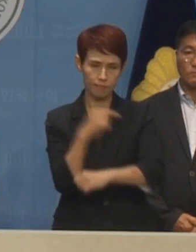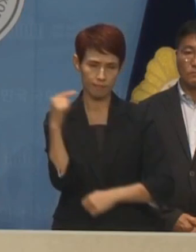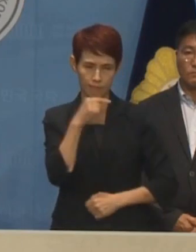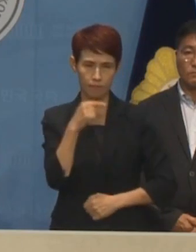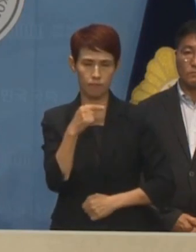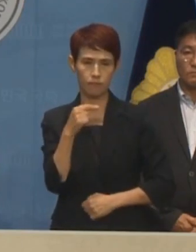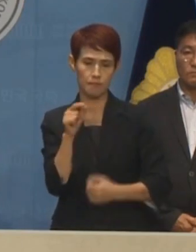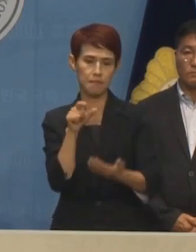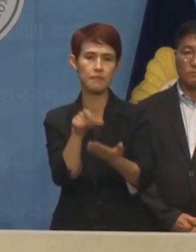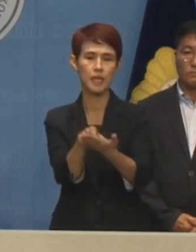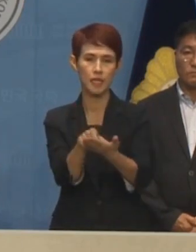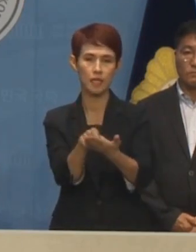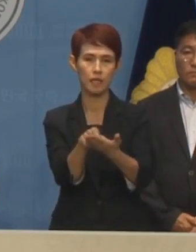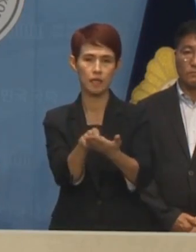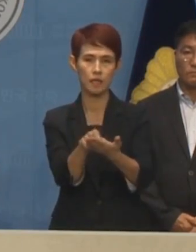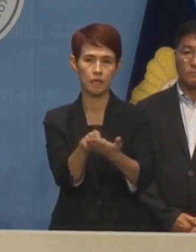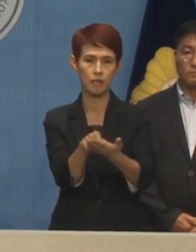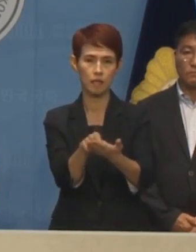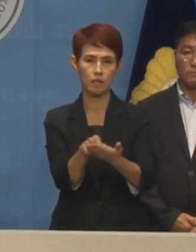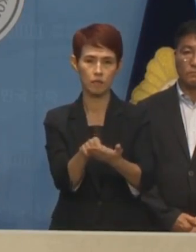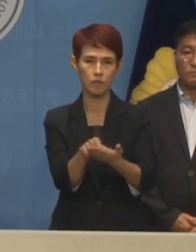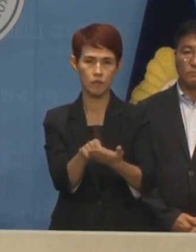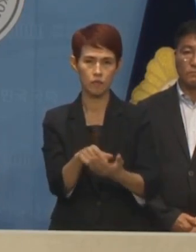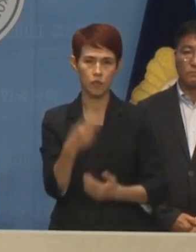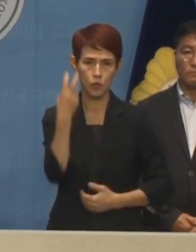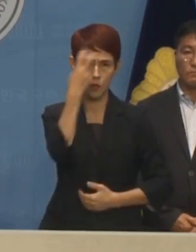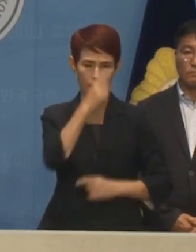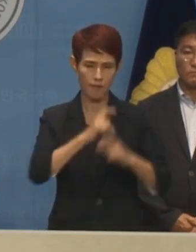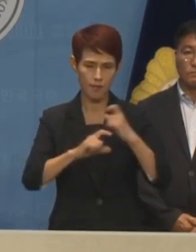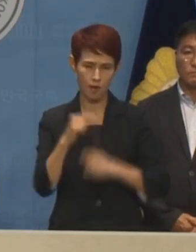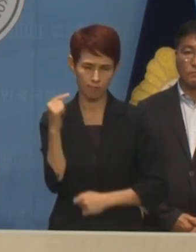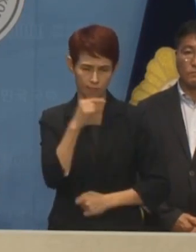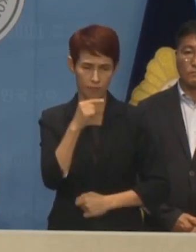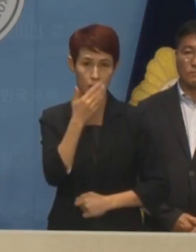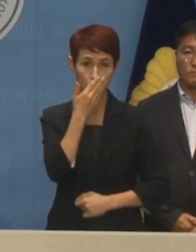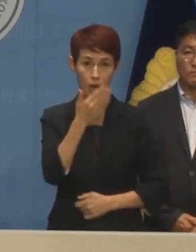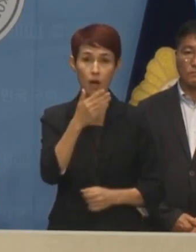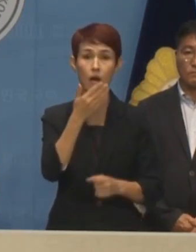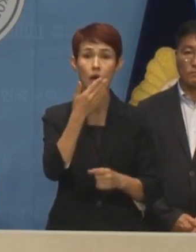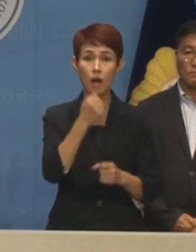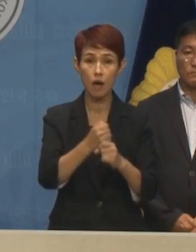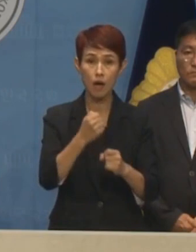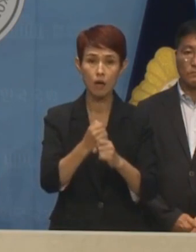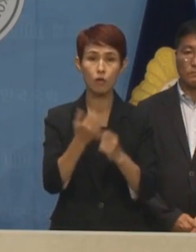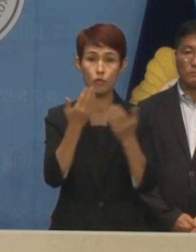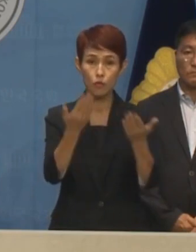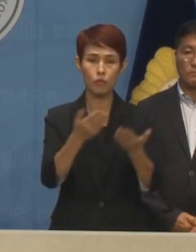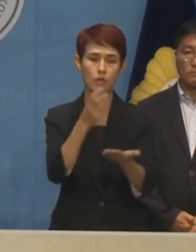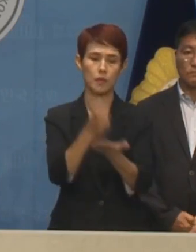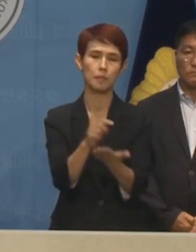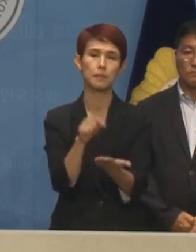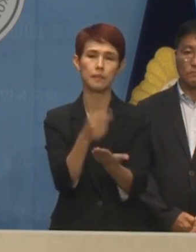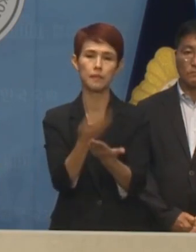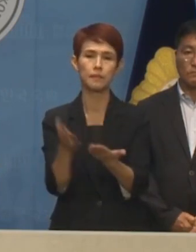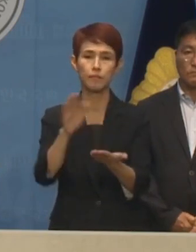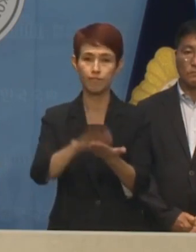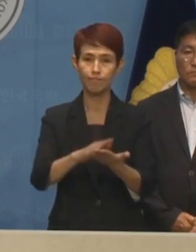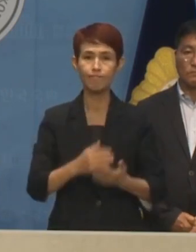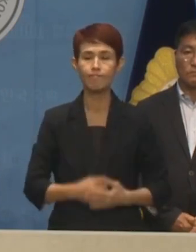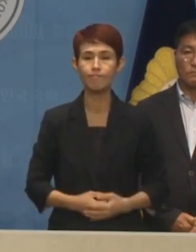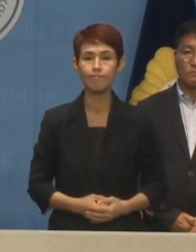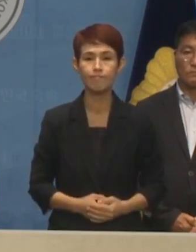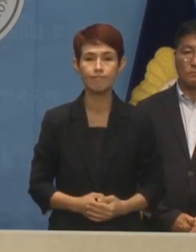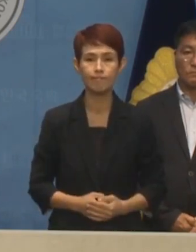분명하게 명시하여 철저한 추가 진상조사가 이루어질 수 있도록